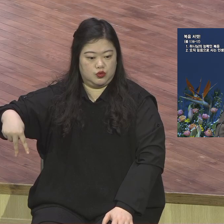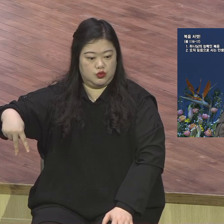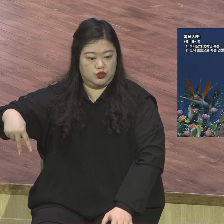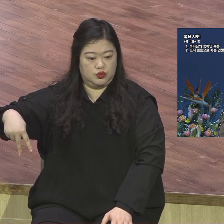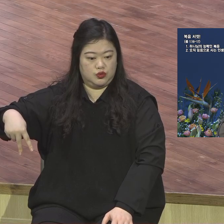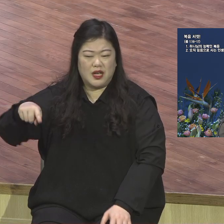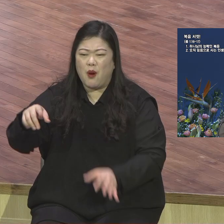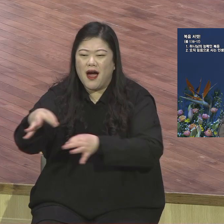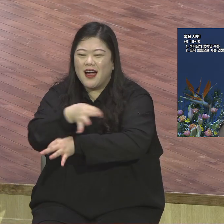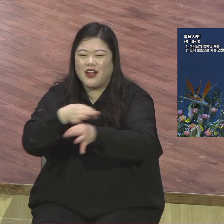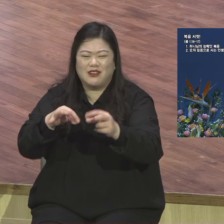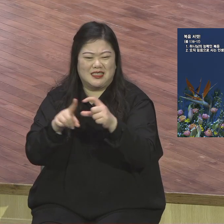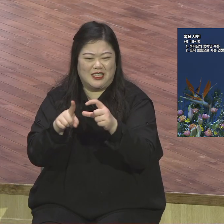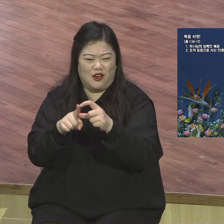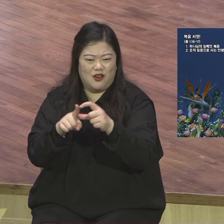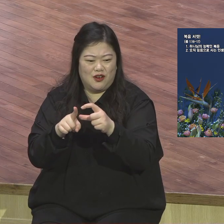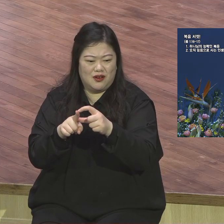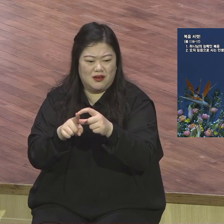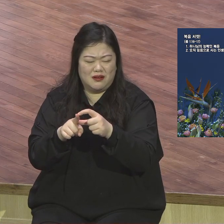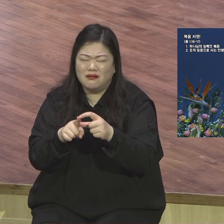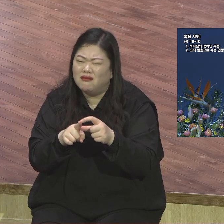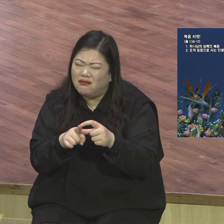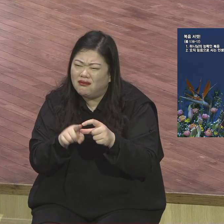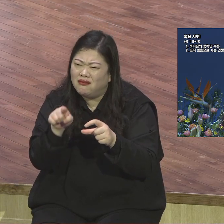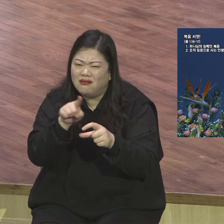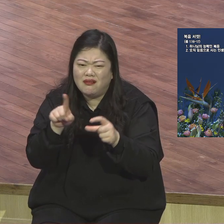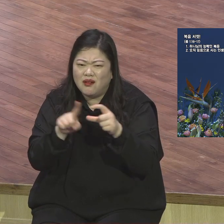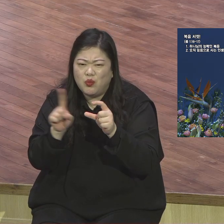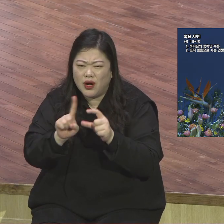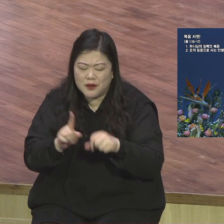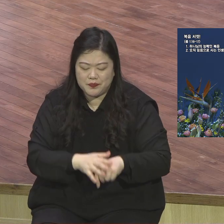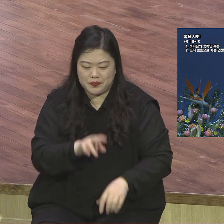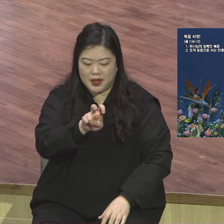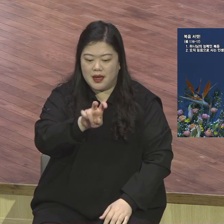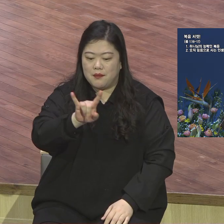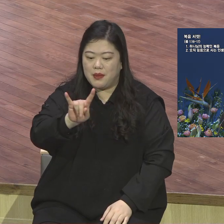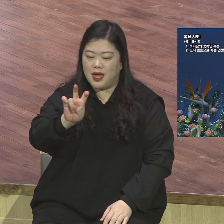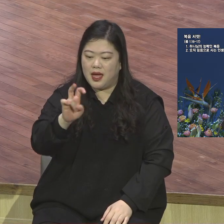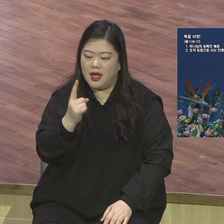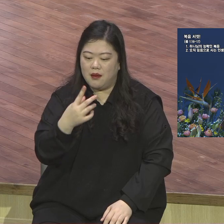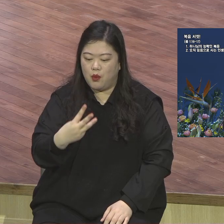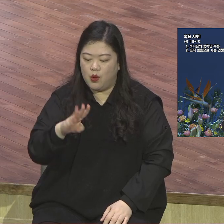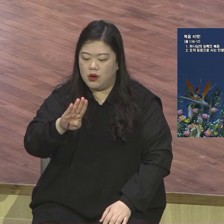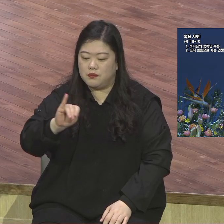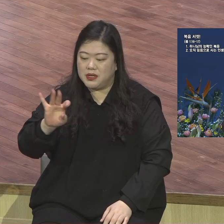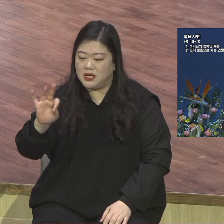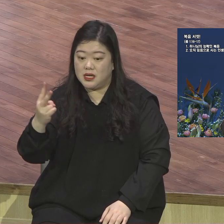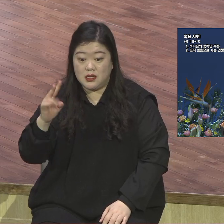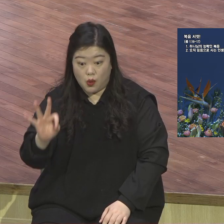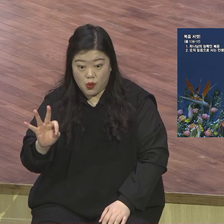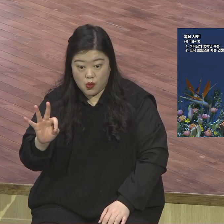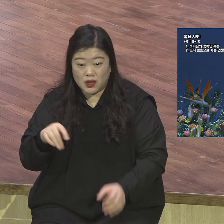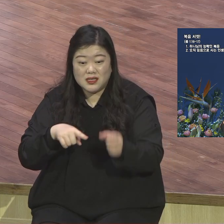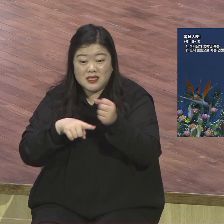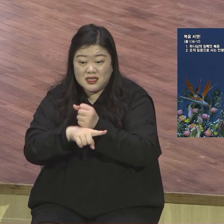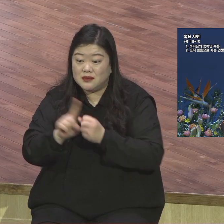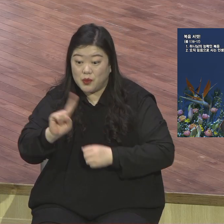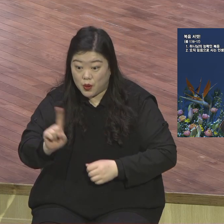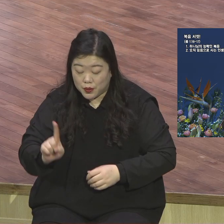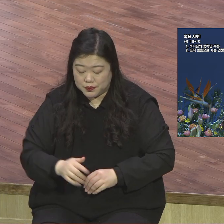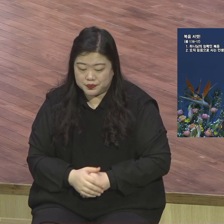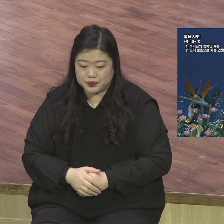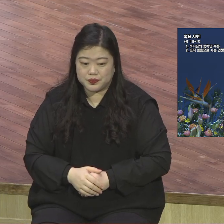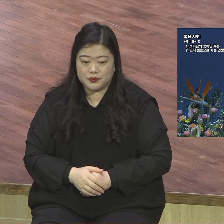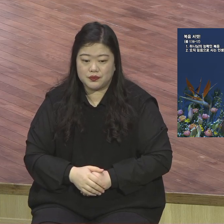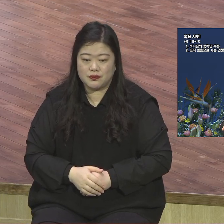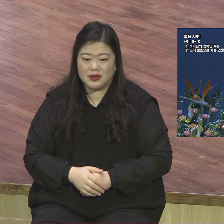이 비용 오류 무슨 말인가 하면, 매몰 비용은요 완전히 묻혀버린 비용입니다.